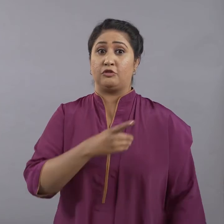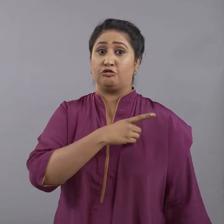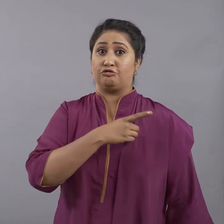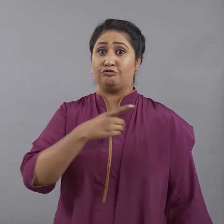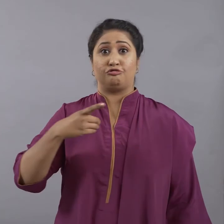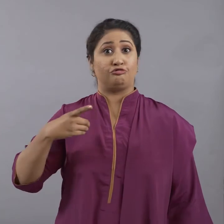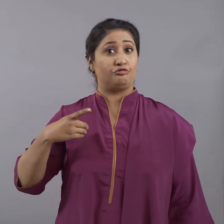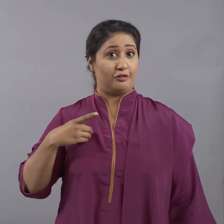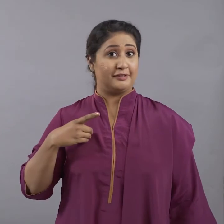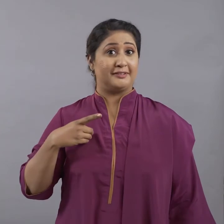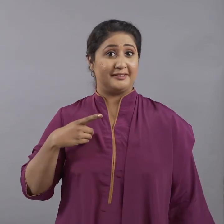डॉक्टर,